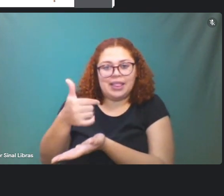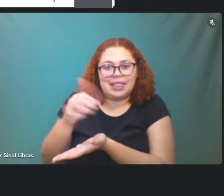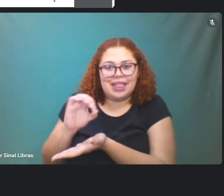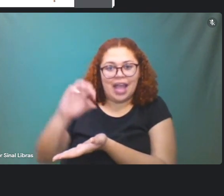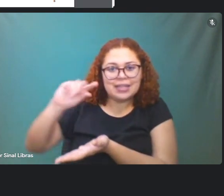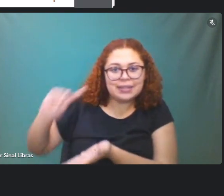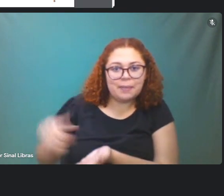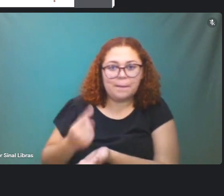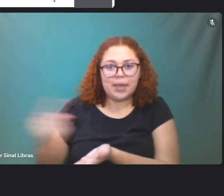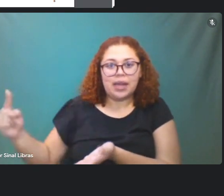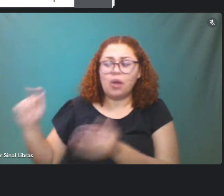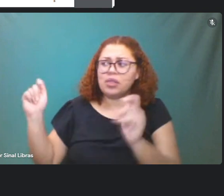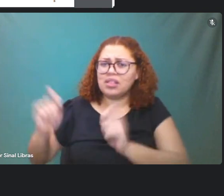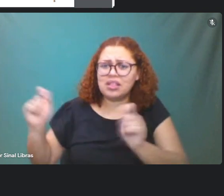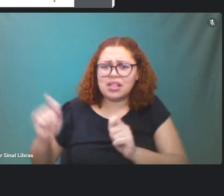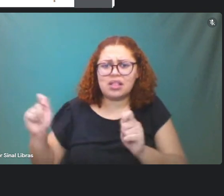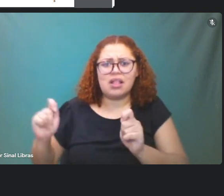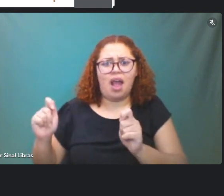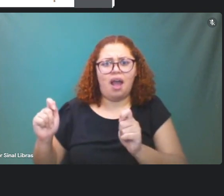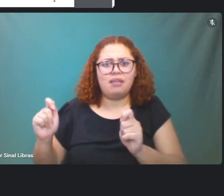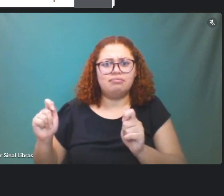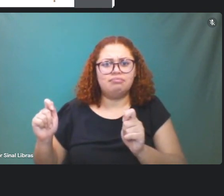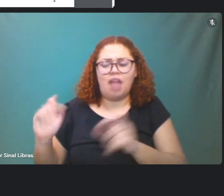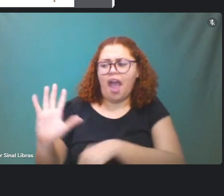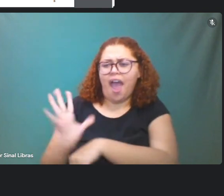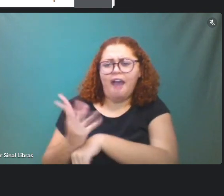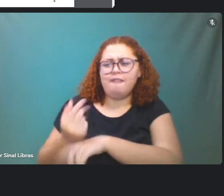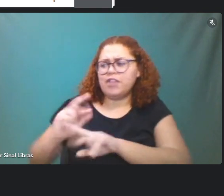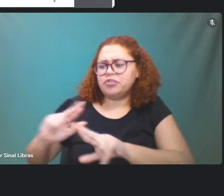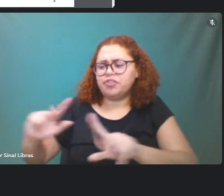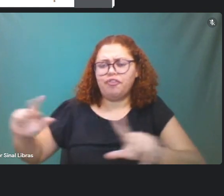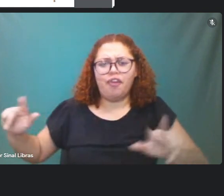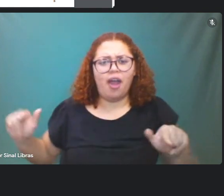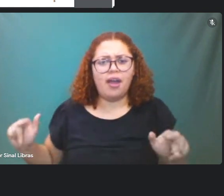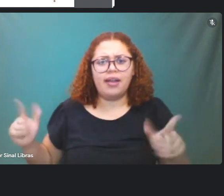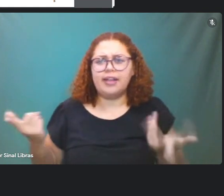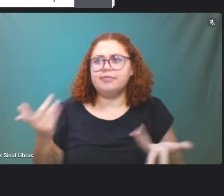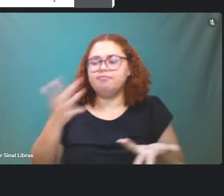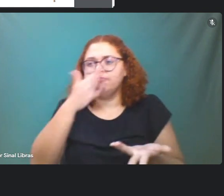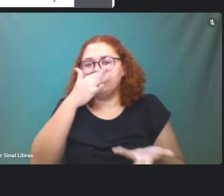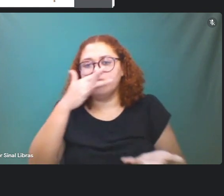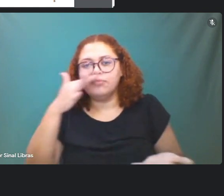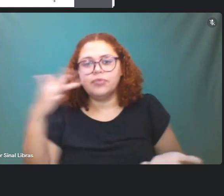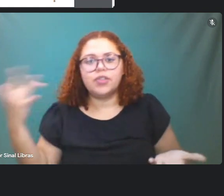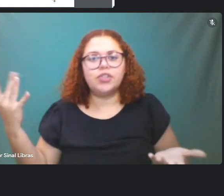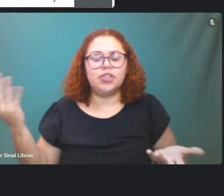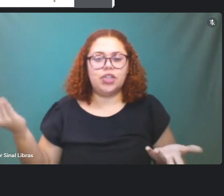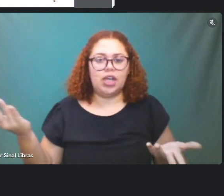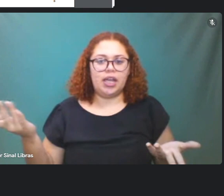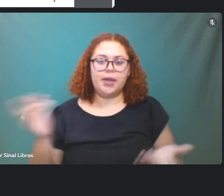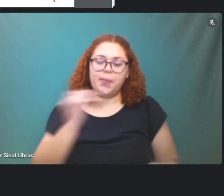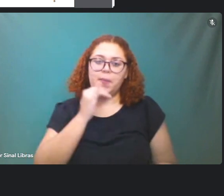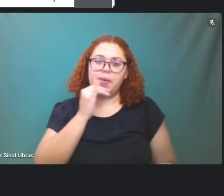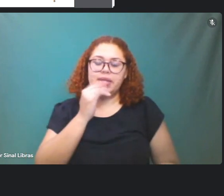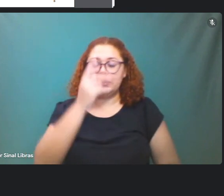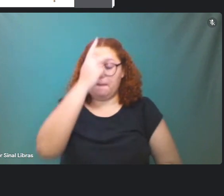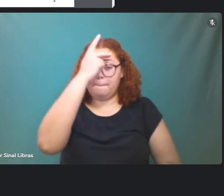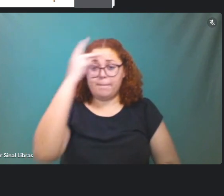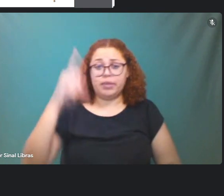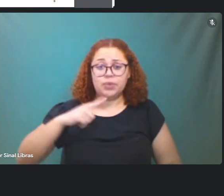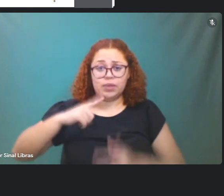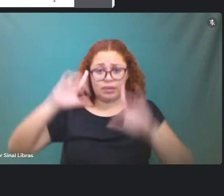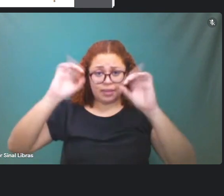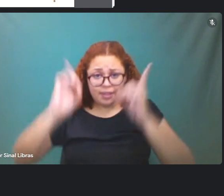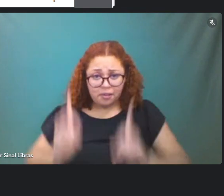diferenciados, eventos que tenham um cheiro, né, que trabalham os cinco sentidos, para que uma pessoa com deficiência ela